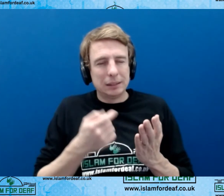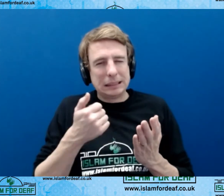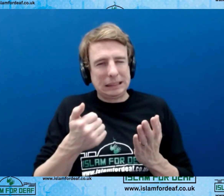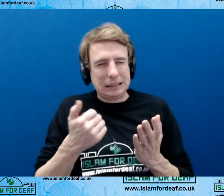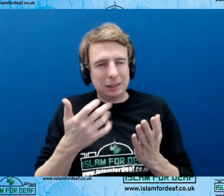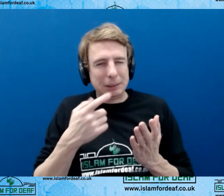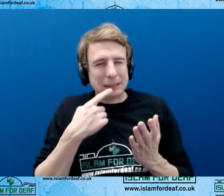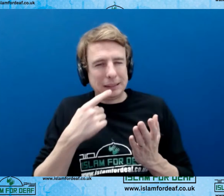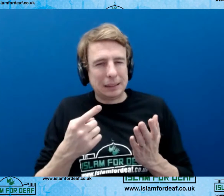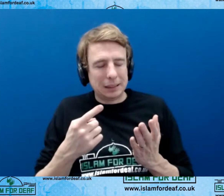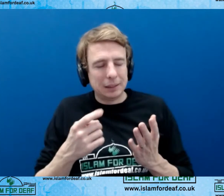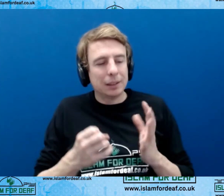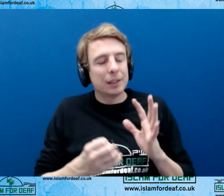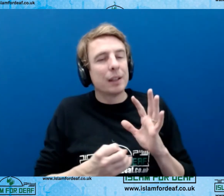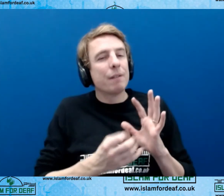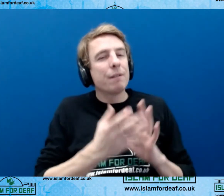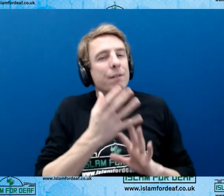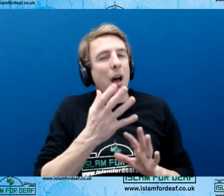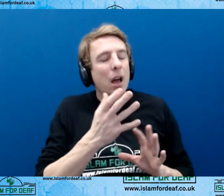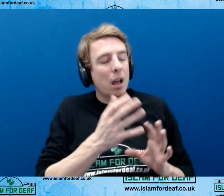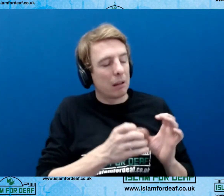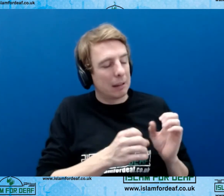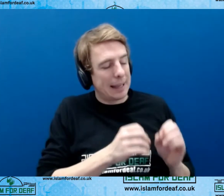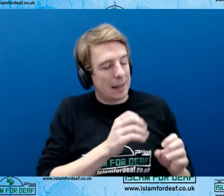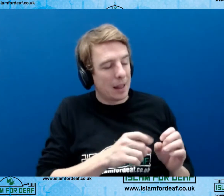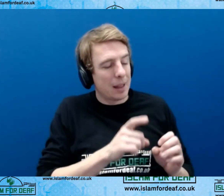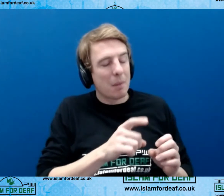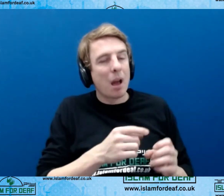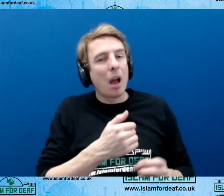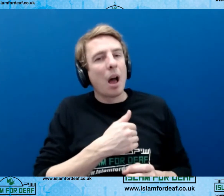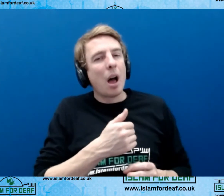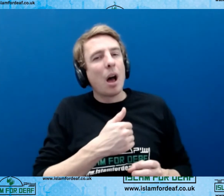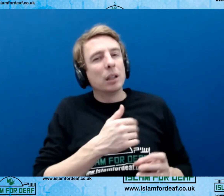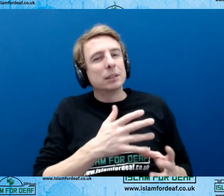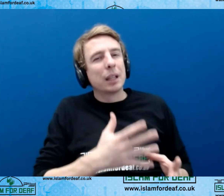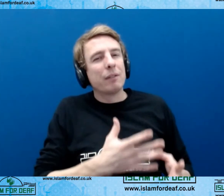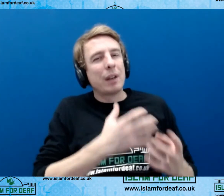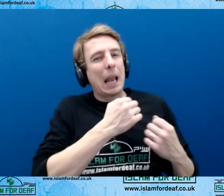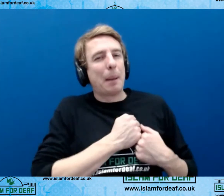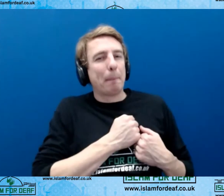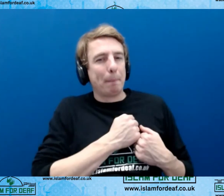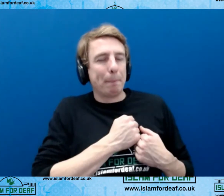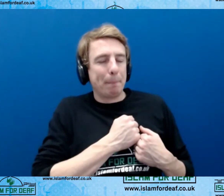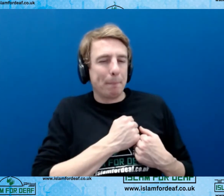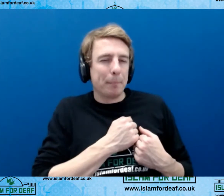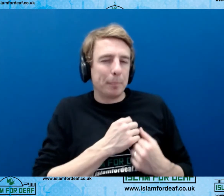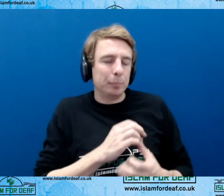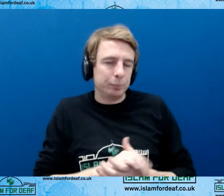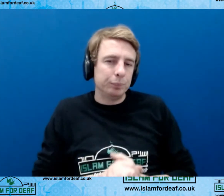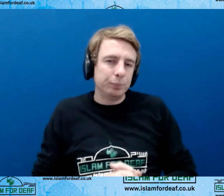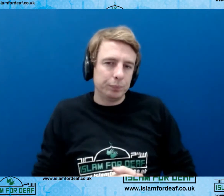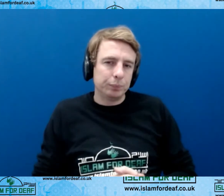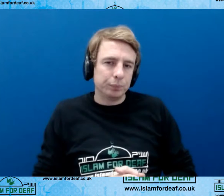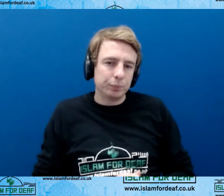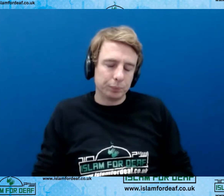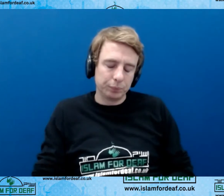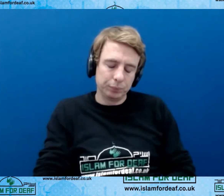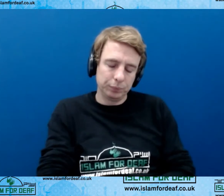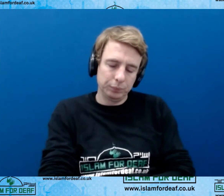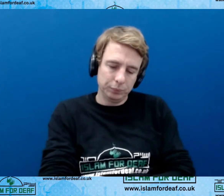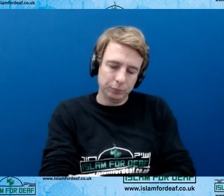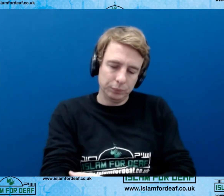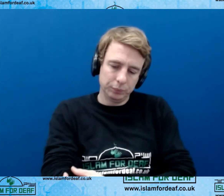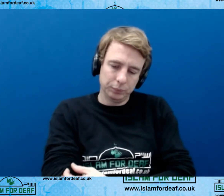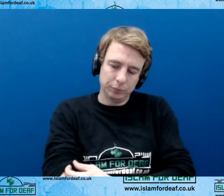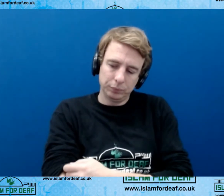the fire of Allah kindled, which leaps up over their hearts. But I translated the meaning. نعم شيخنا سبق. بارك الله